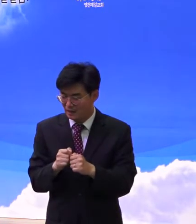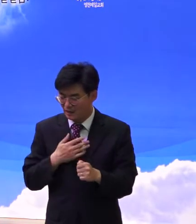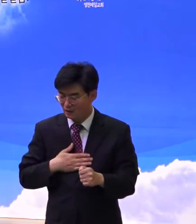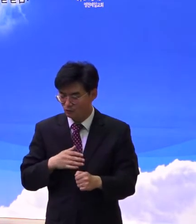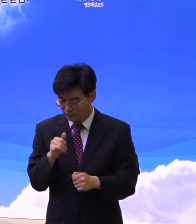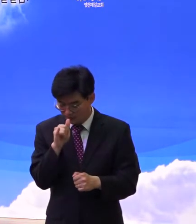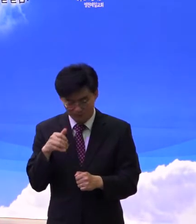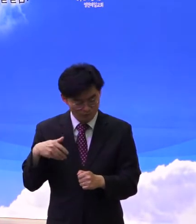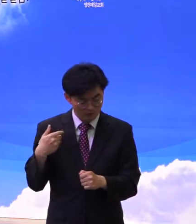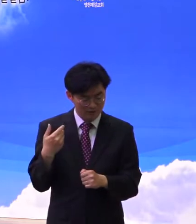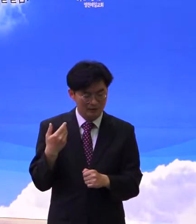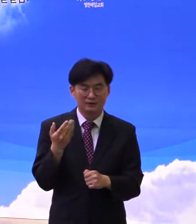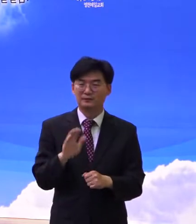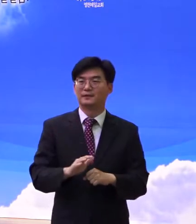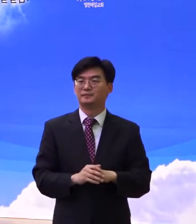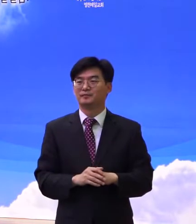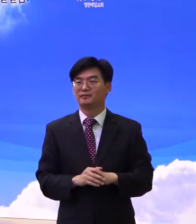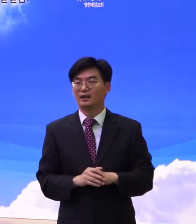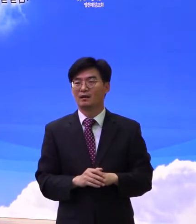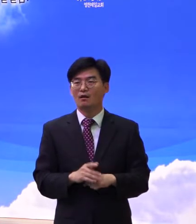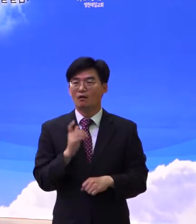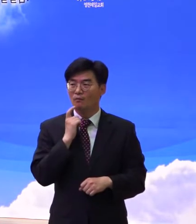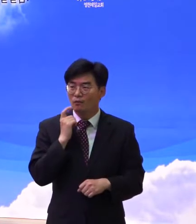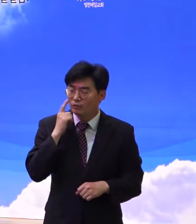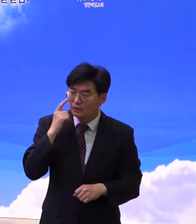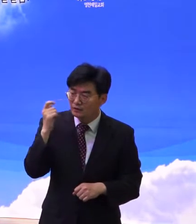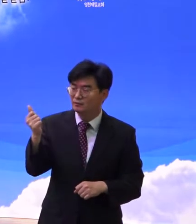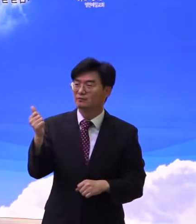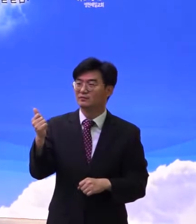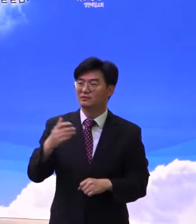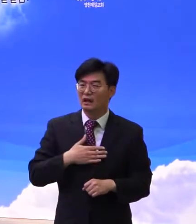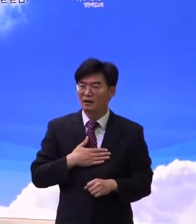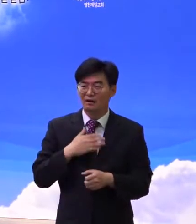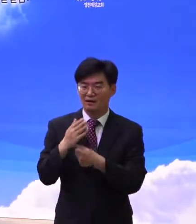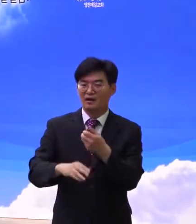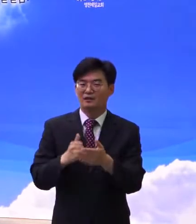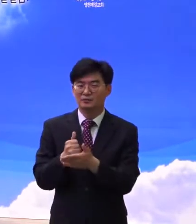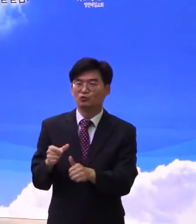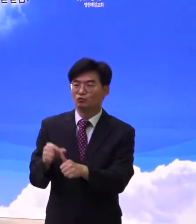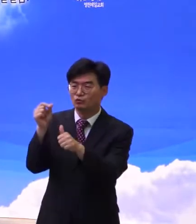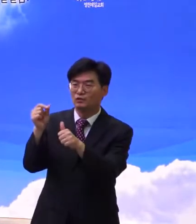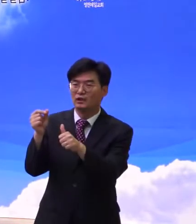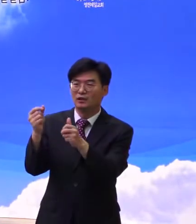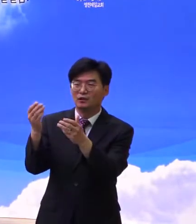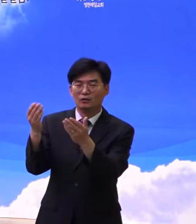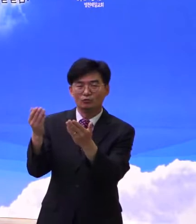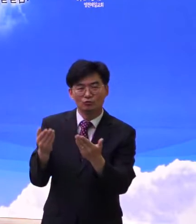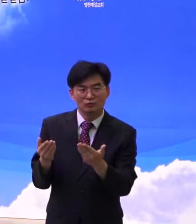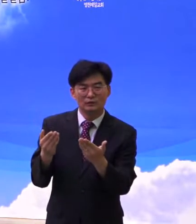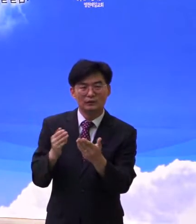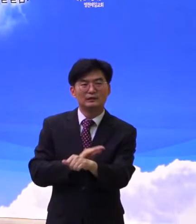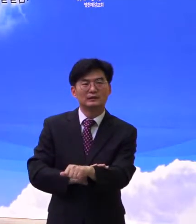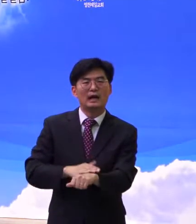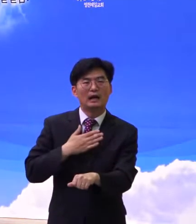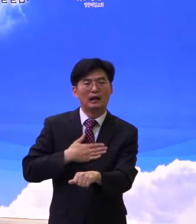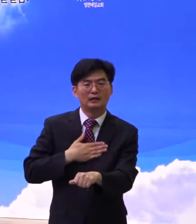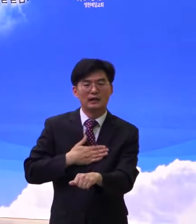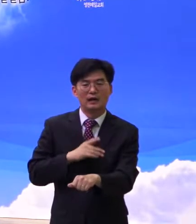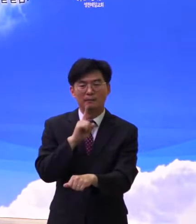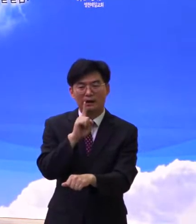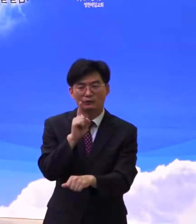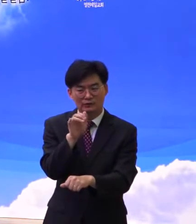어쩌면 어떤 분들은 목사님, 저는요 하나님의 구원, 하나님이 하시는 일 잘 알아요, 이렇게